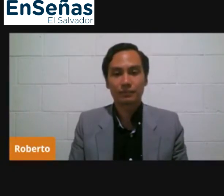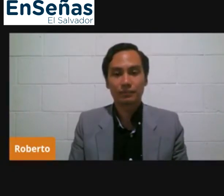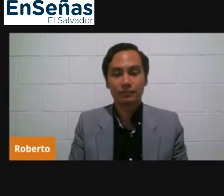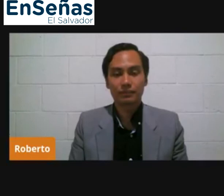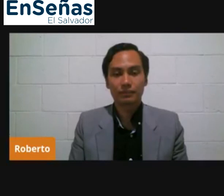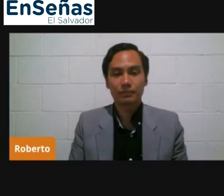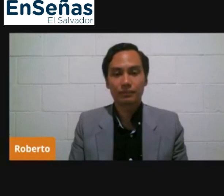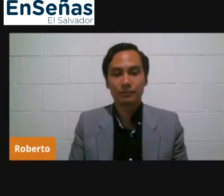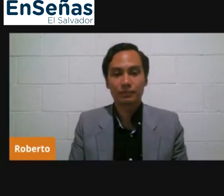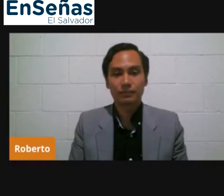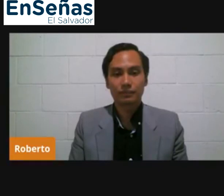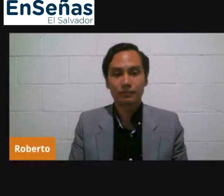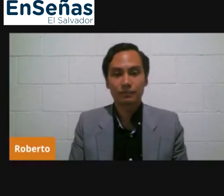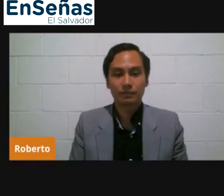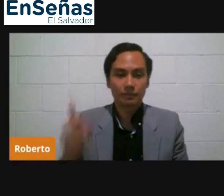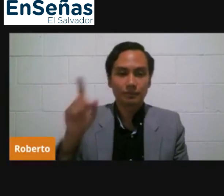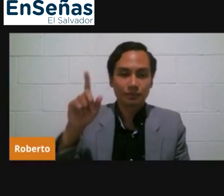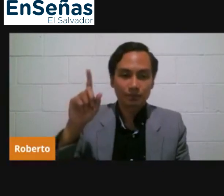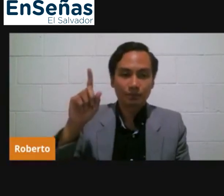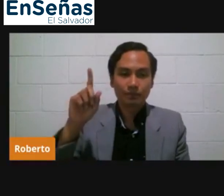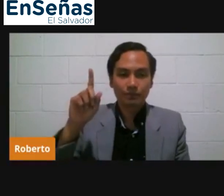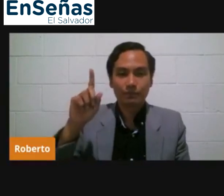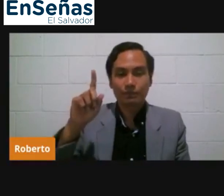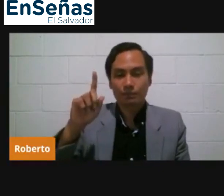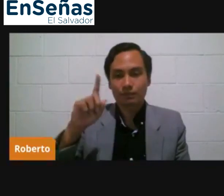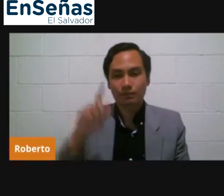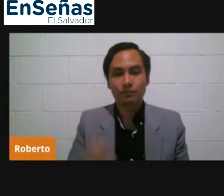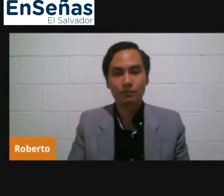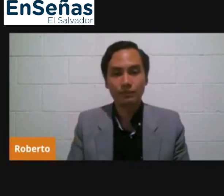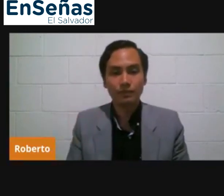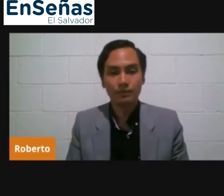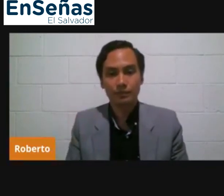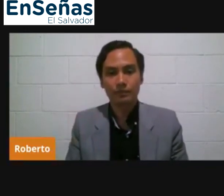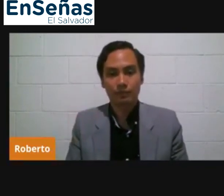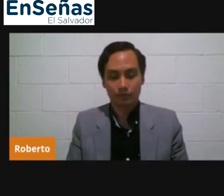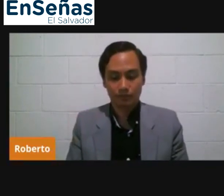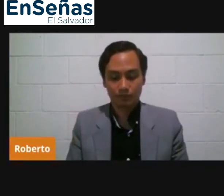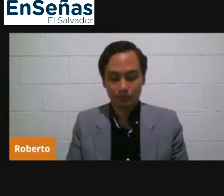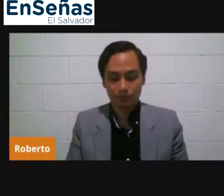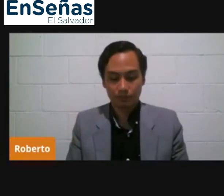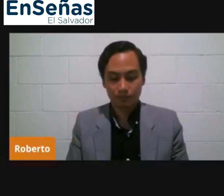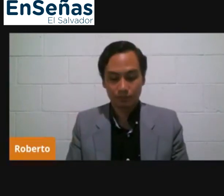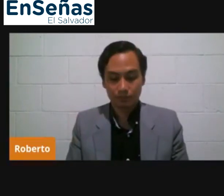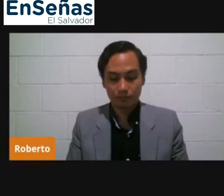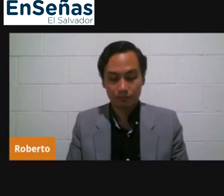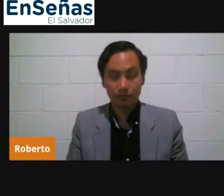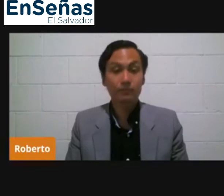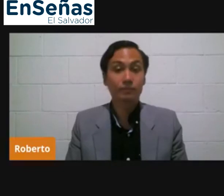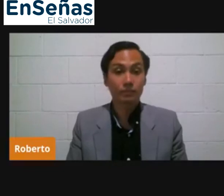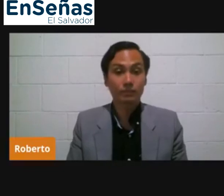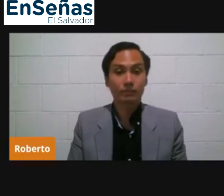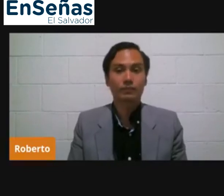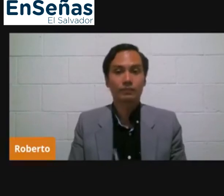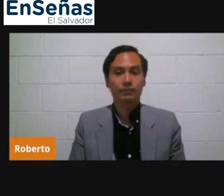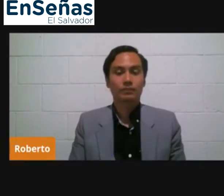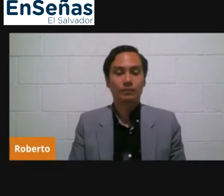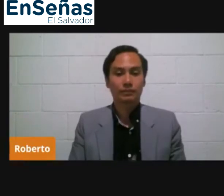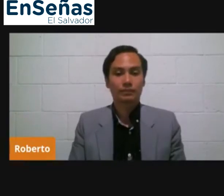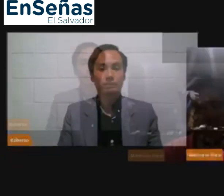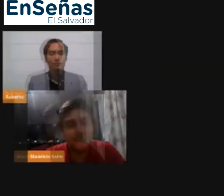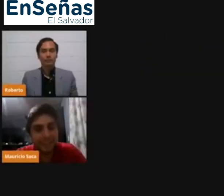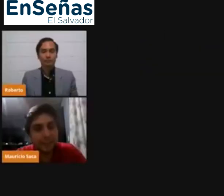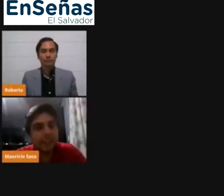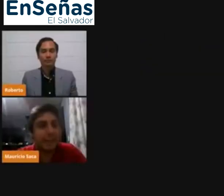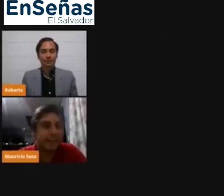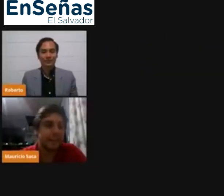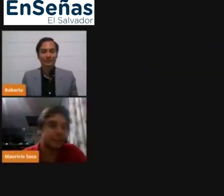entonces, muchas gracias a todos los que estuvieron conectados a este Facebook Live. Procederemos a la lectura de un pequeño reconocimiento